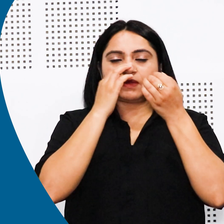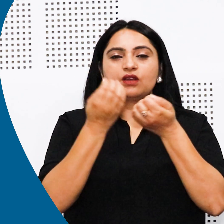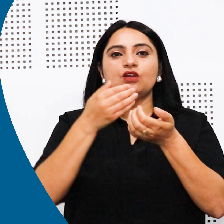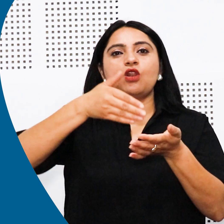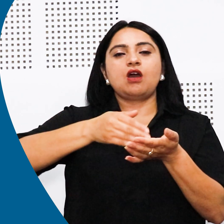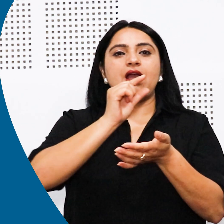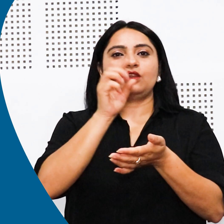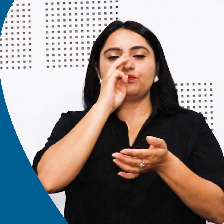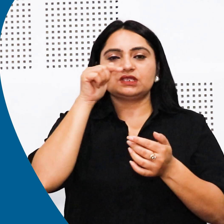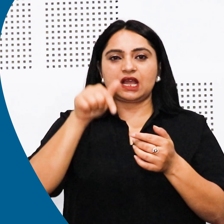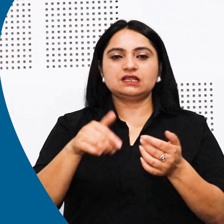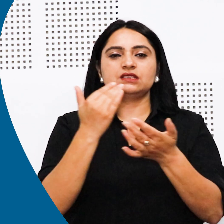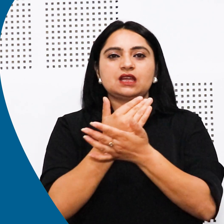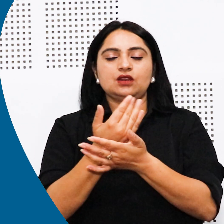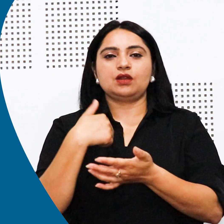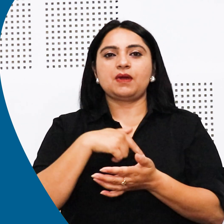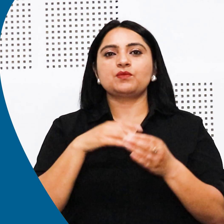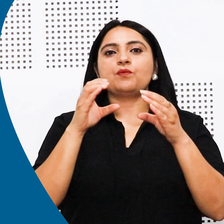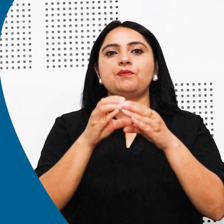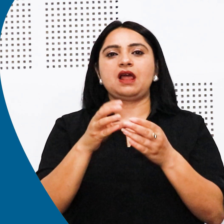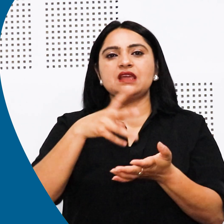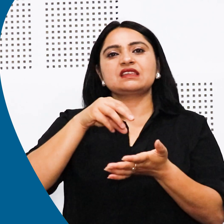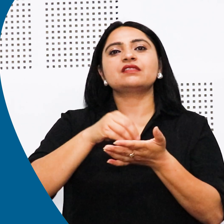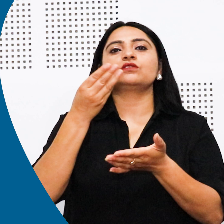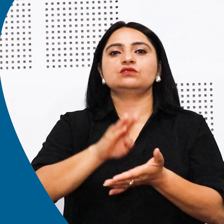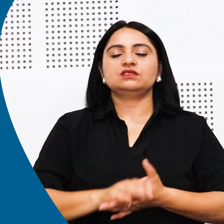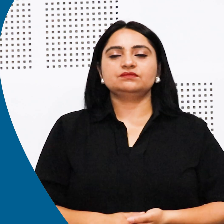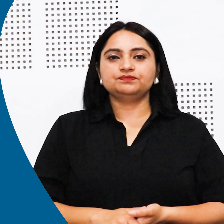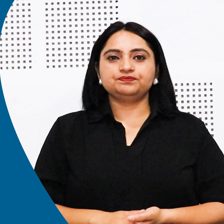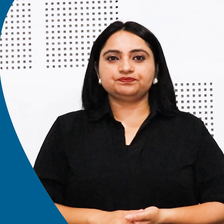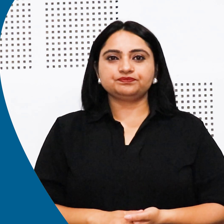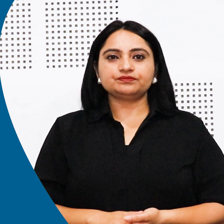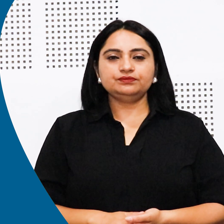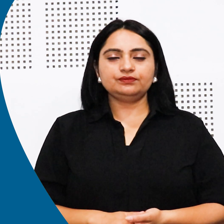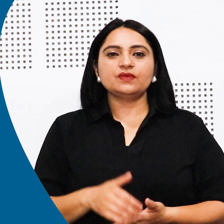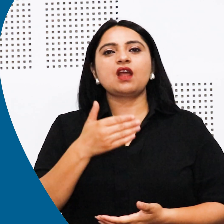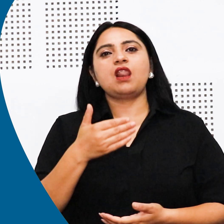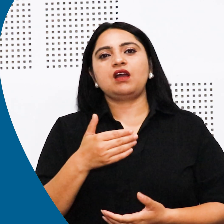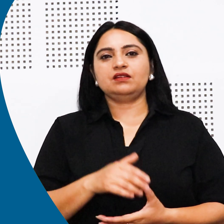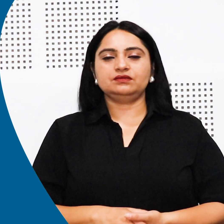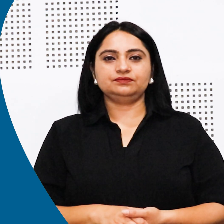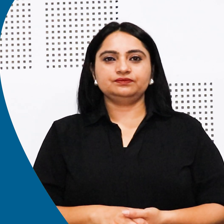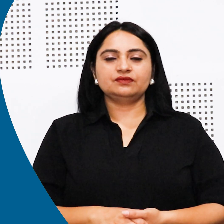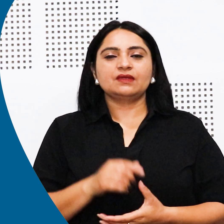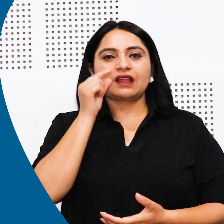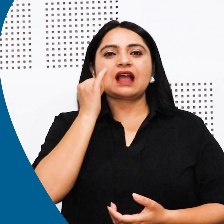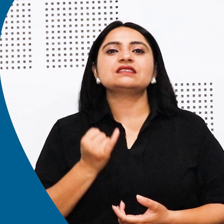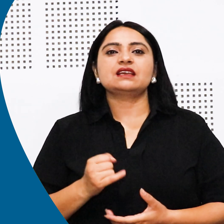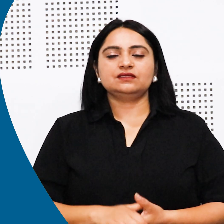लगानीका बारेमा आजको कार्यक्रम हाम्रो पालिका केन्द्रित हुनेछ। ल